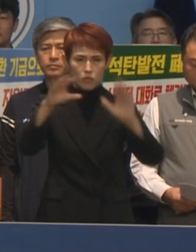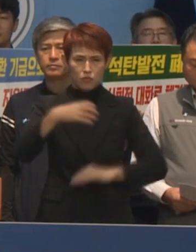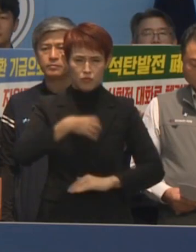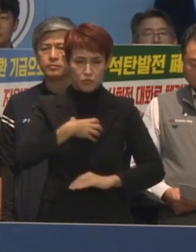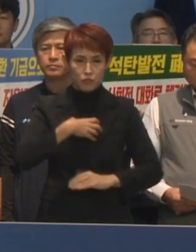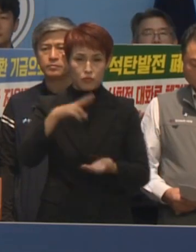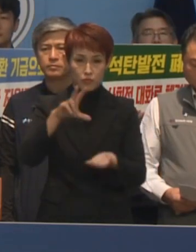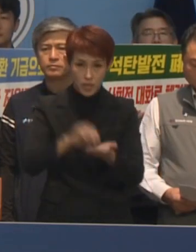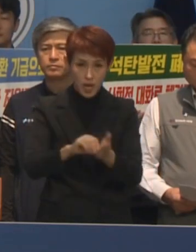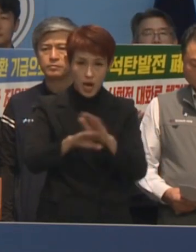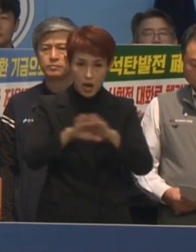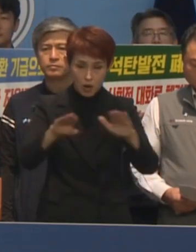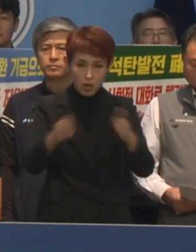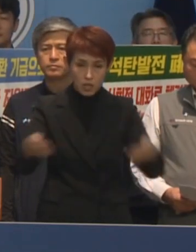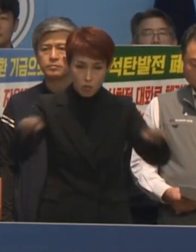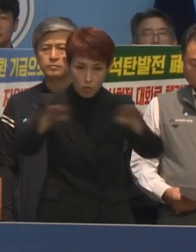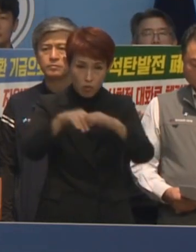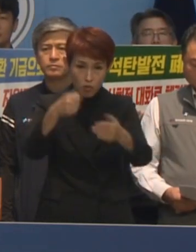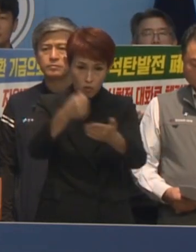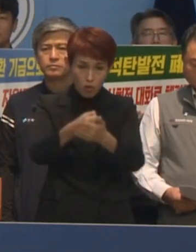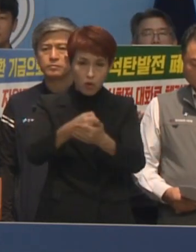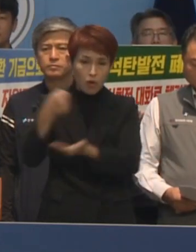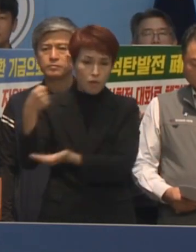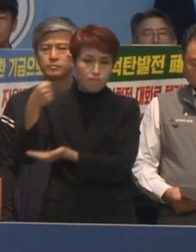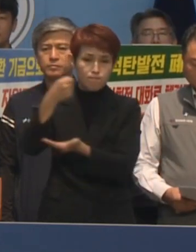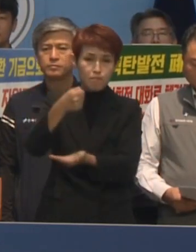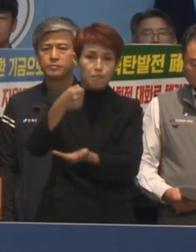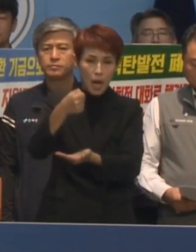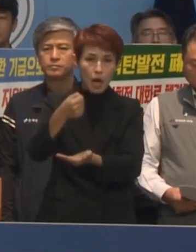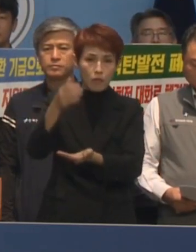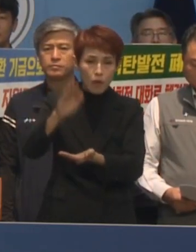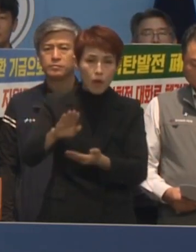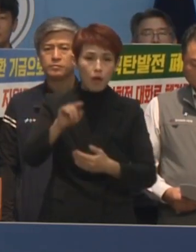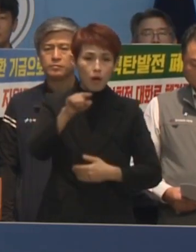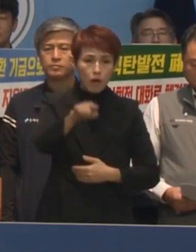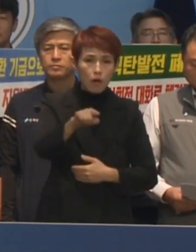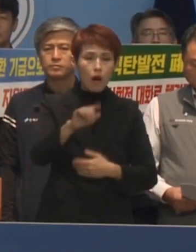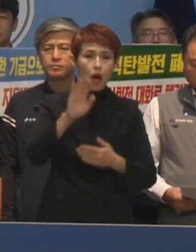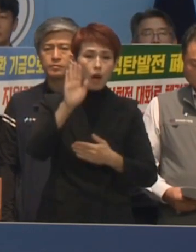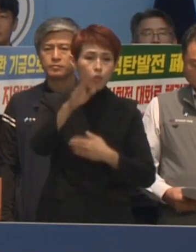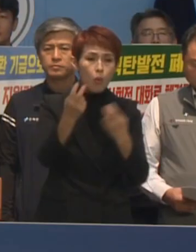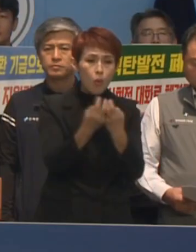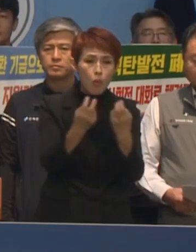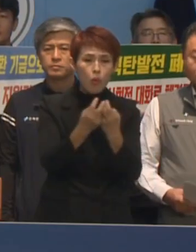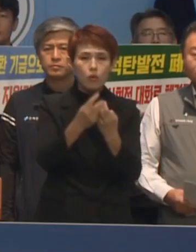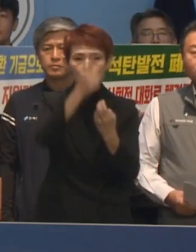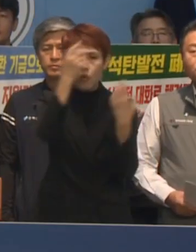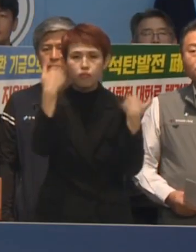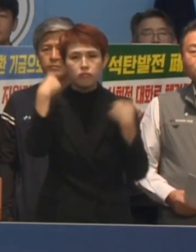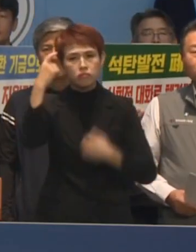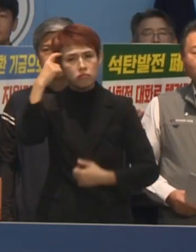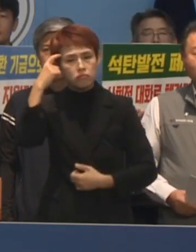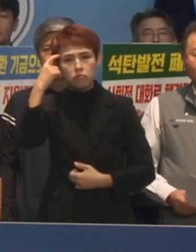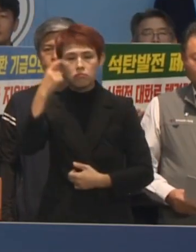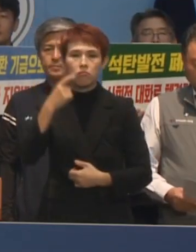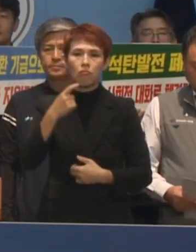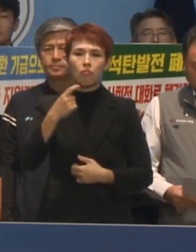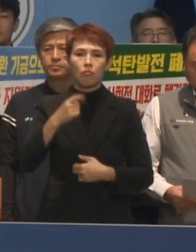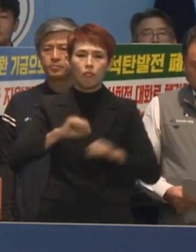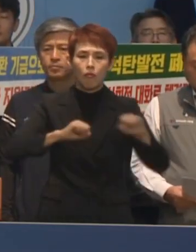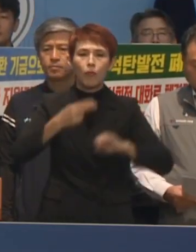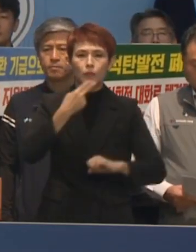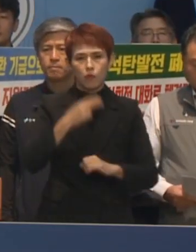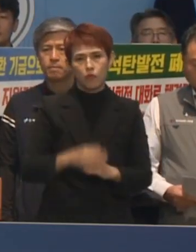설치 규정이 마련되었지만 후속 조치에 대한 정부 의지가 미약하고 실효성 있는 지원책도